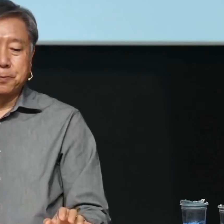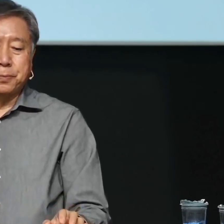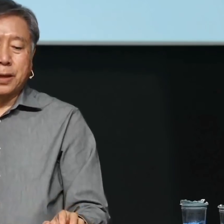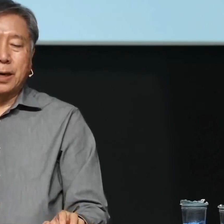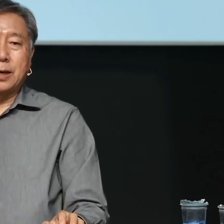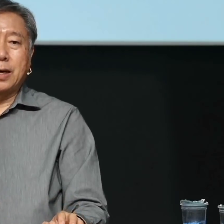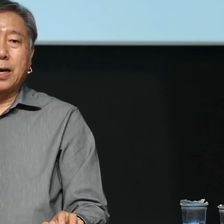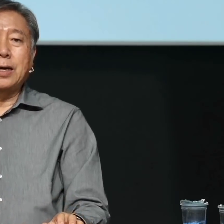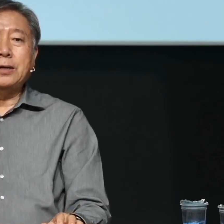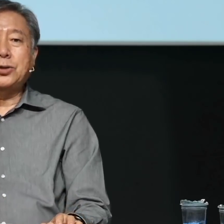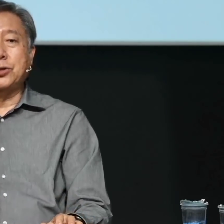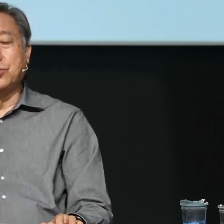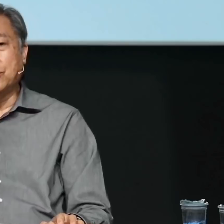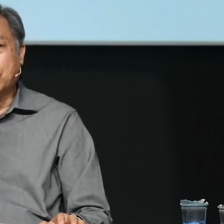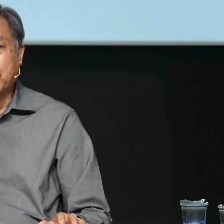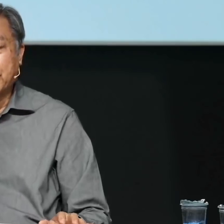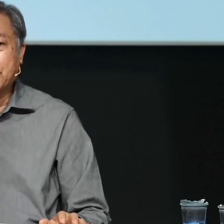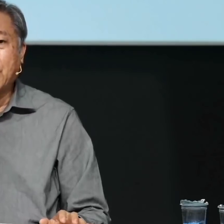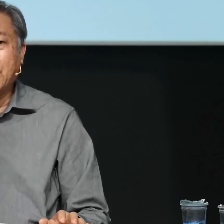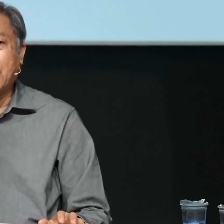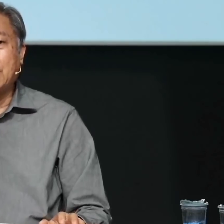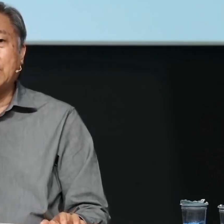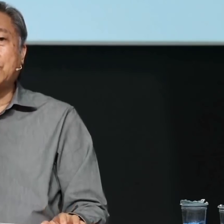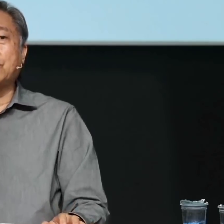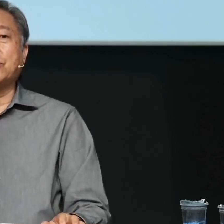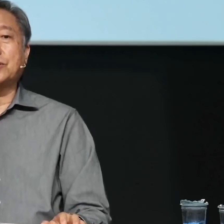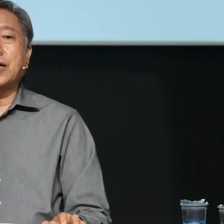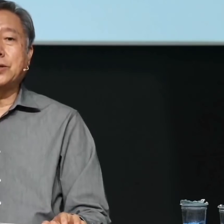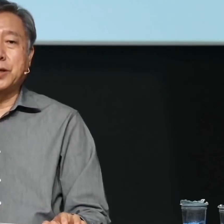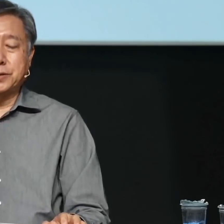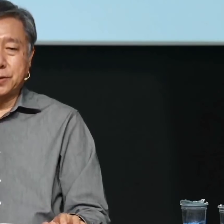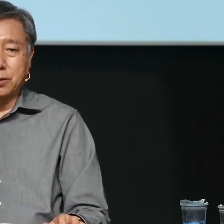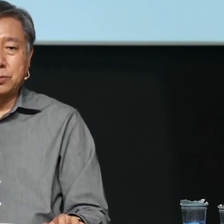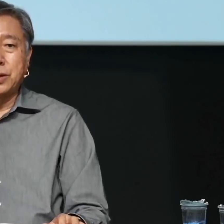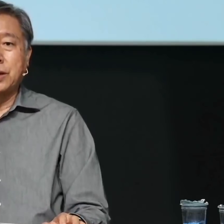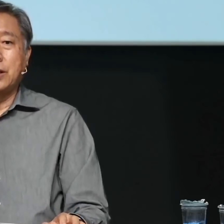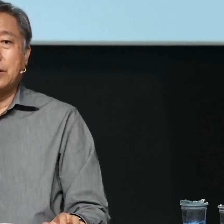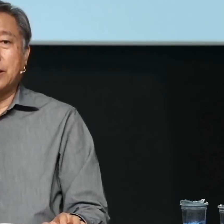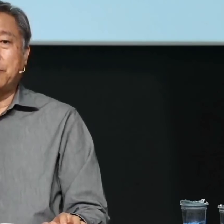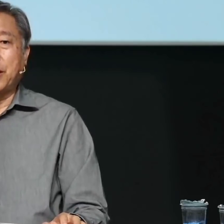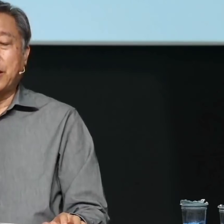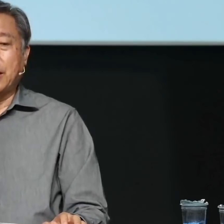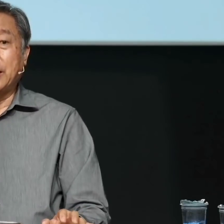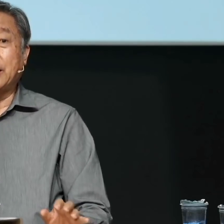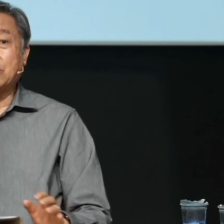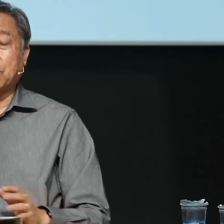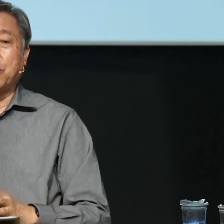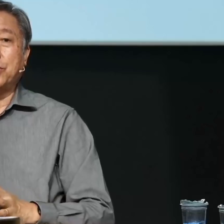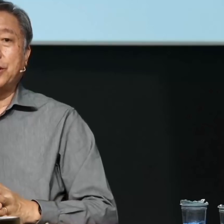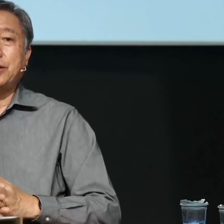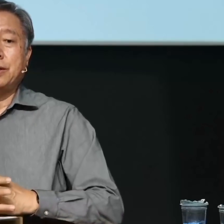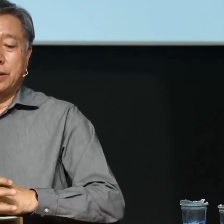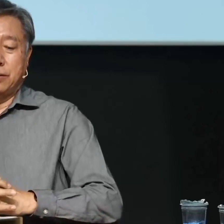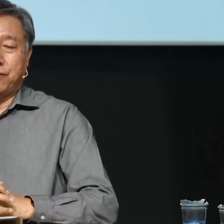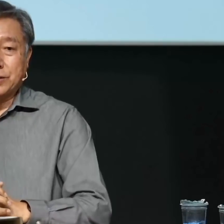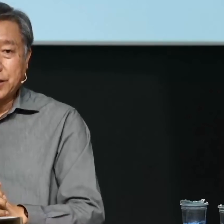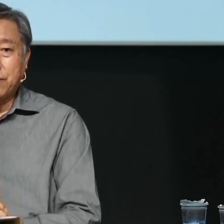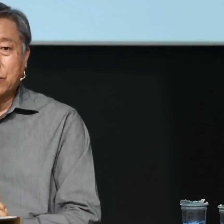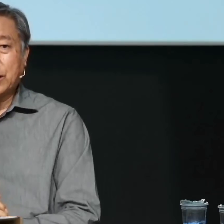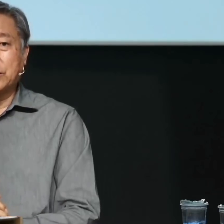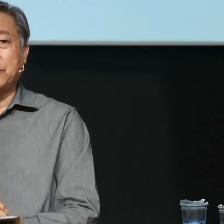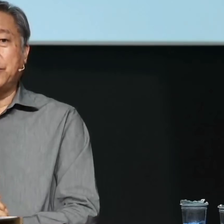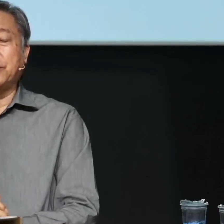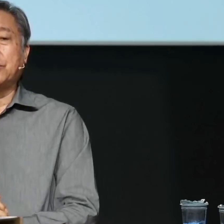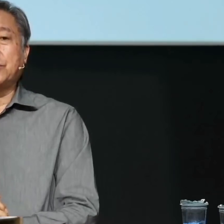profética, ela, além de nos orientar, além de nos dar direção, né, para a igreja poder fazer